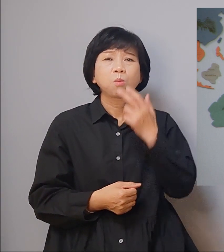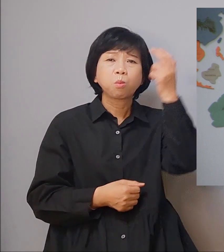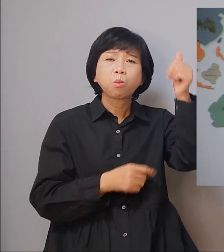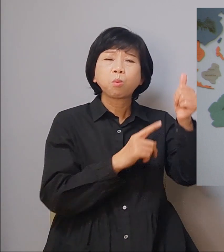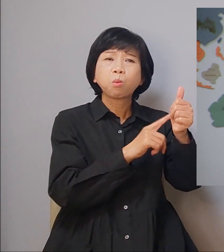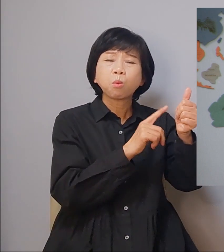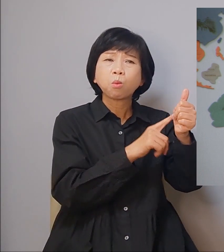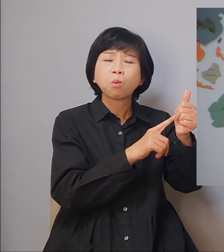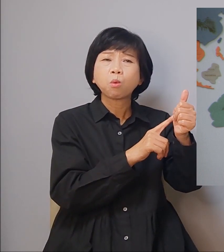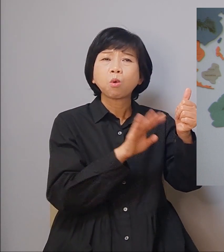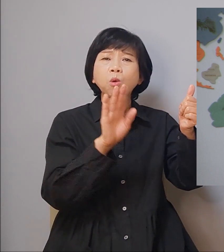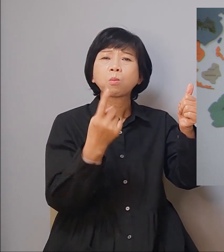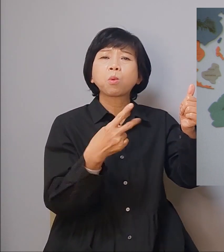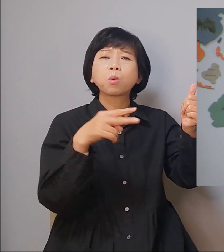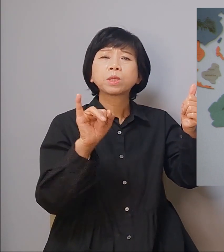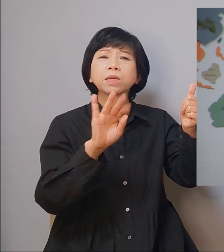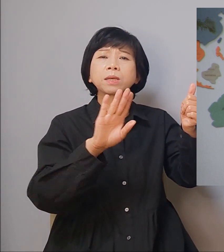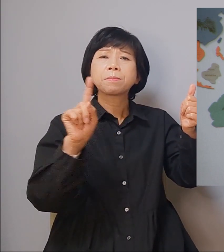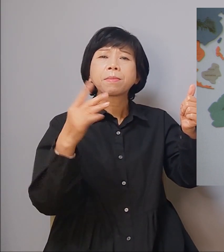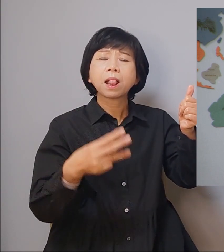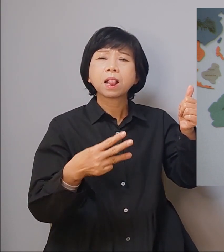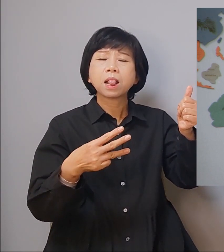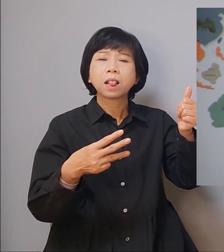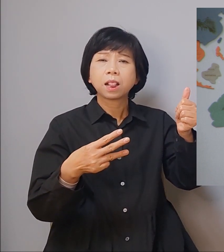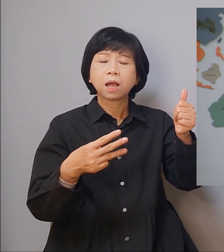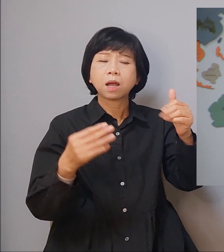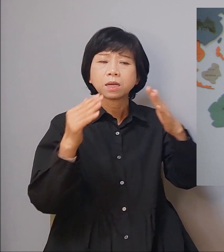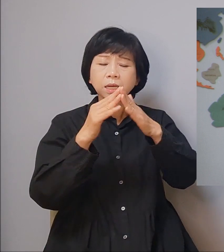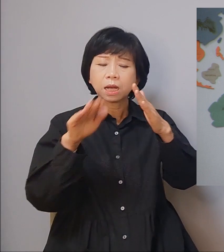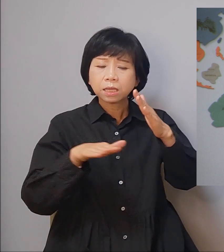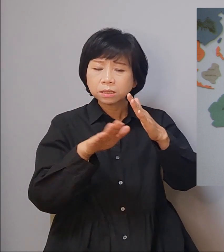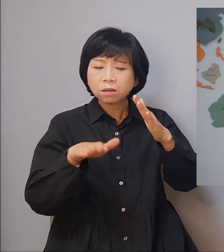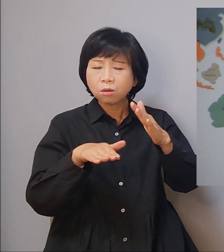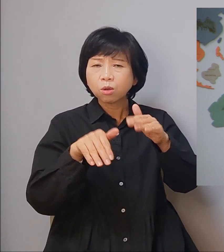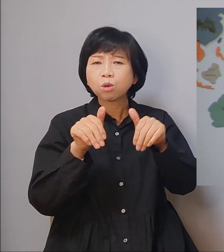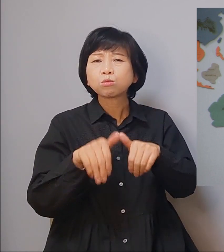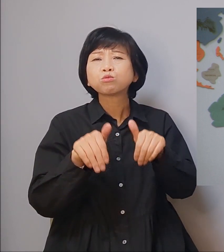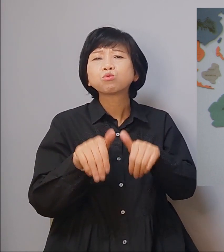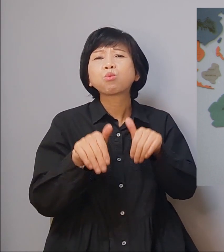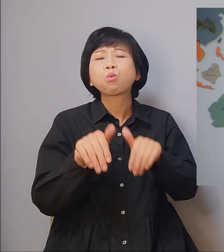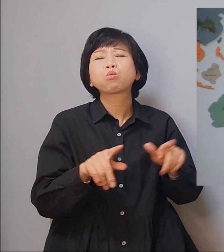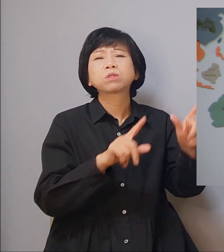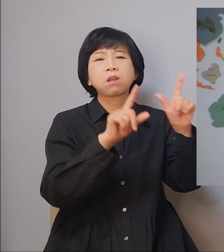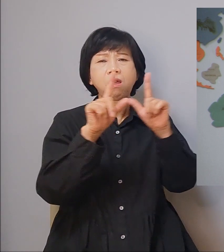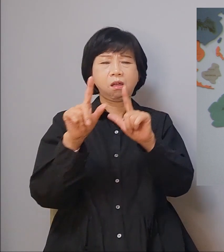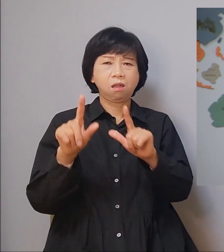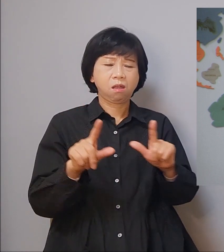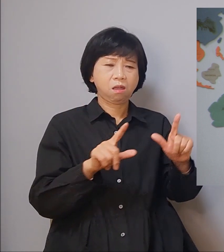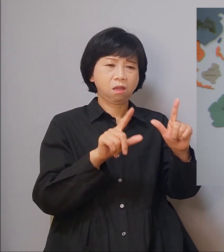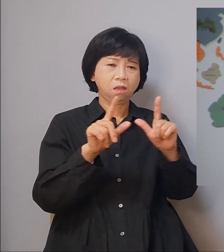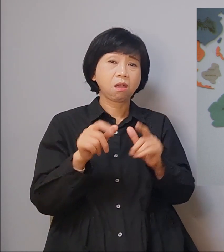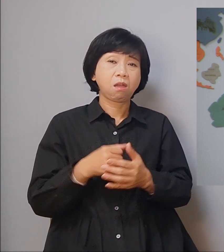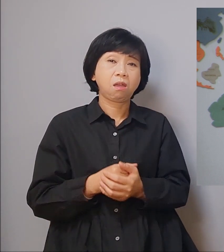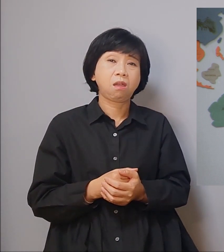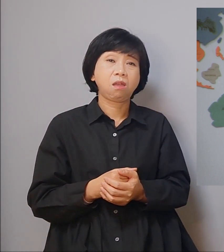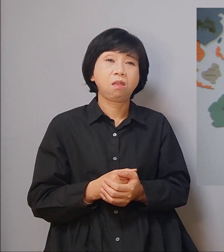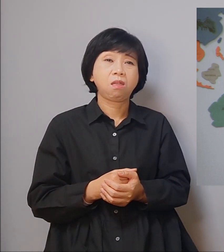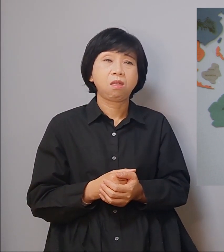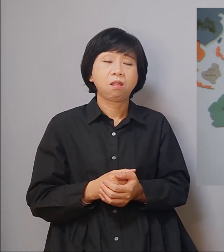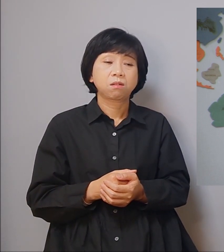대신 보디발의 집에서 그에게 은혜를 베푸십니다. 나중에 모든 소유물을